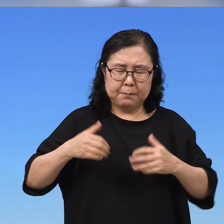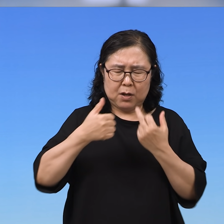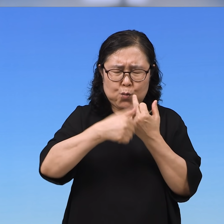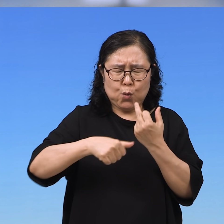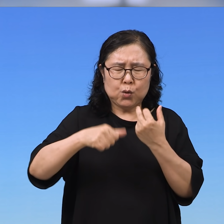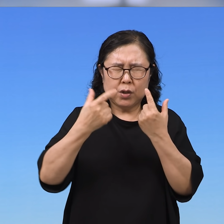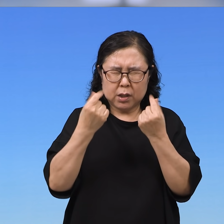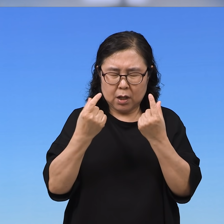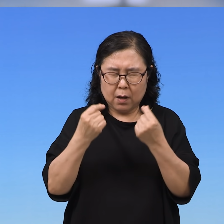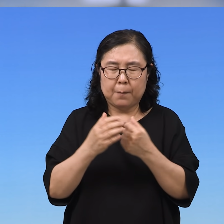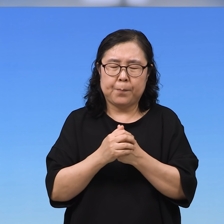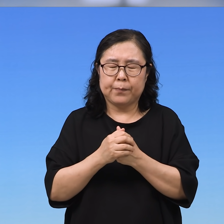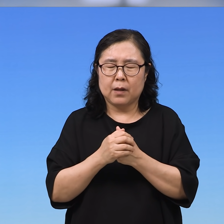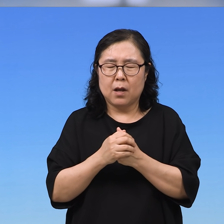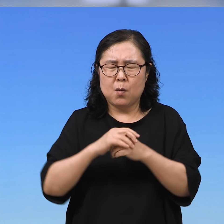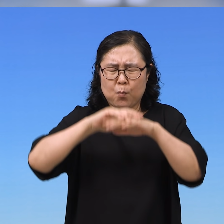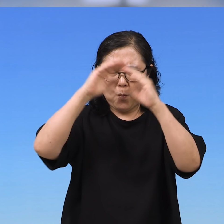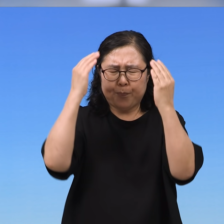롯처럼